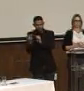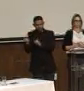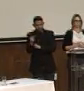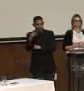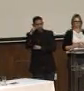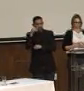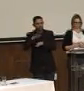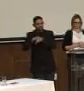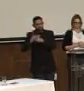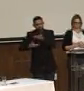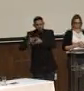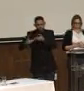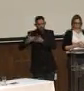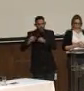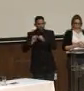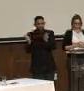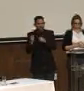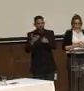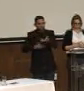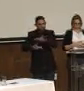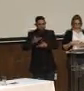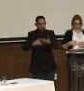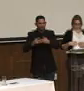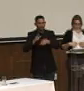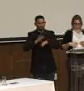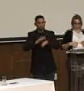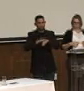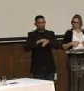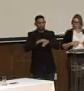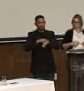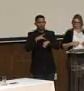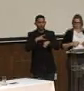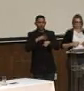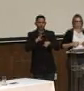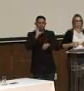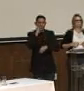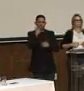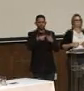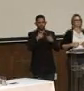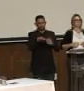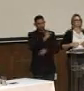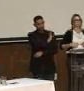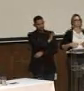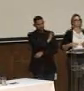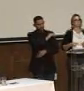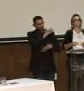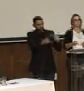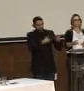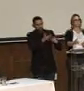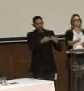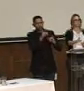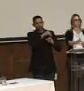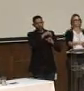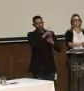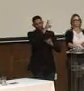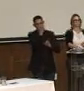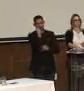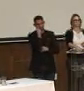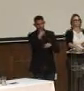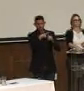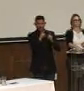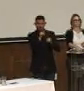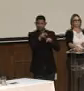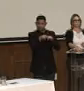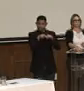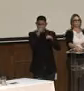um entendimento que pudesse viabilizar as demandas dos técnicos e viabilizar o funcionamento do Instituto. O que interessa